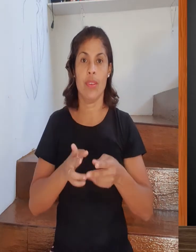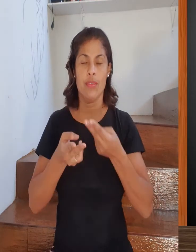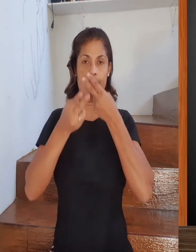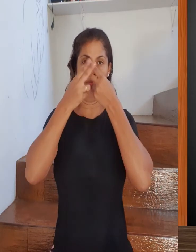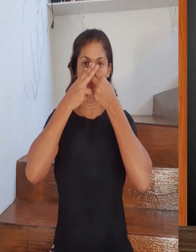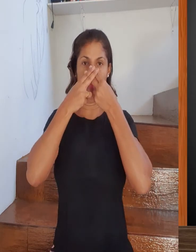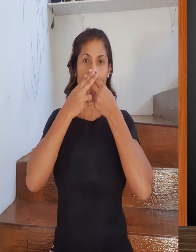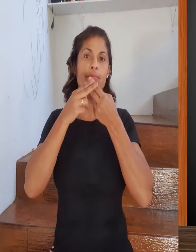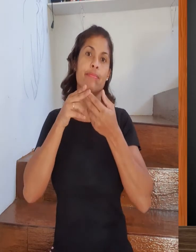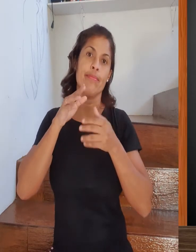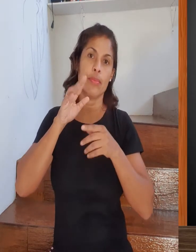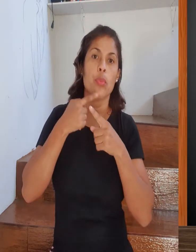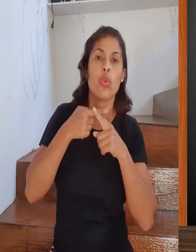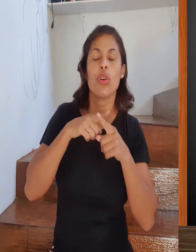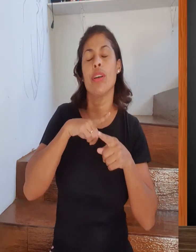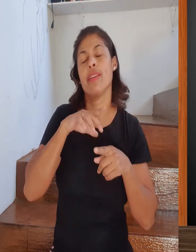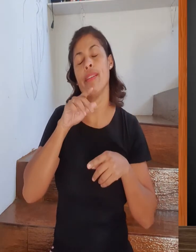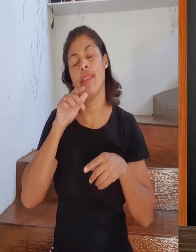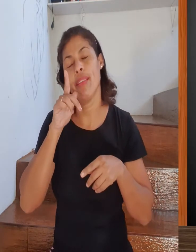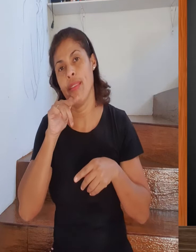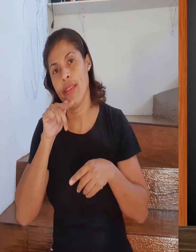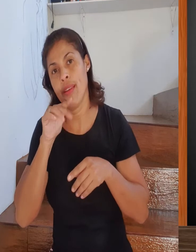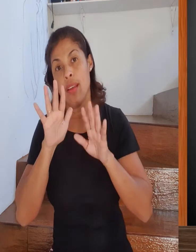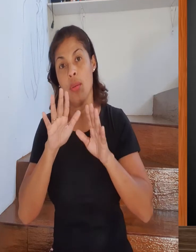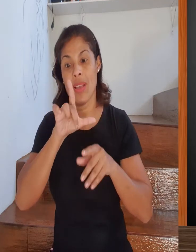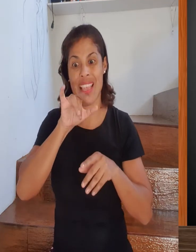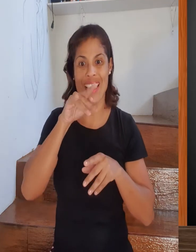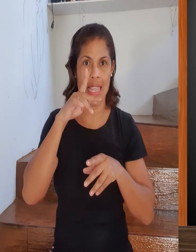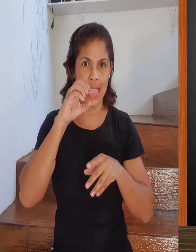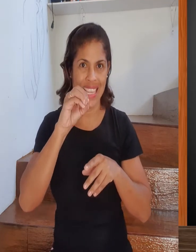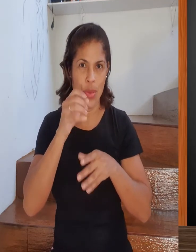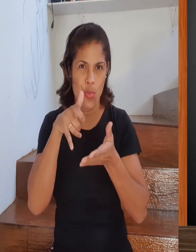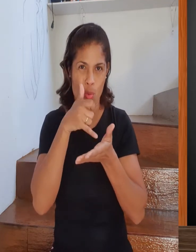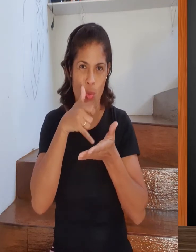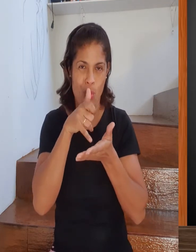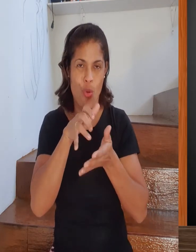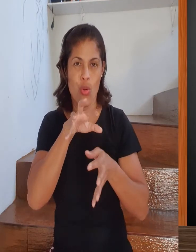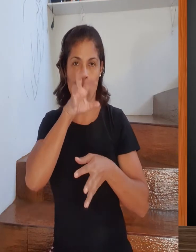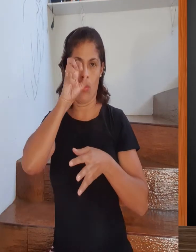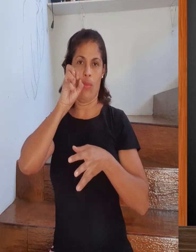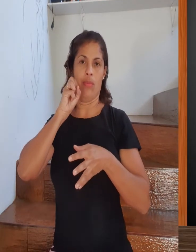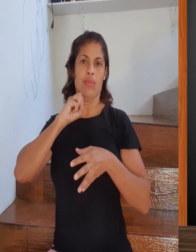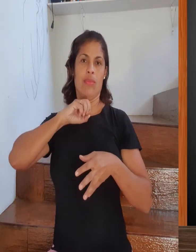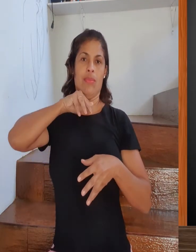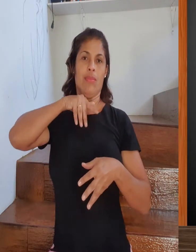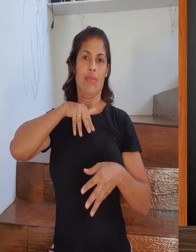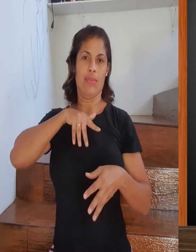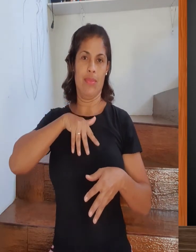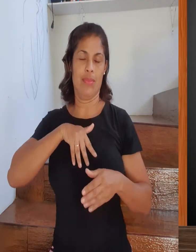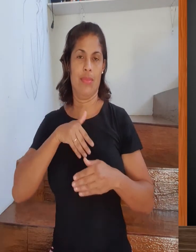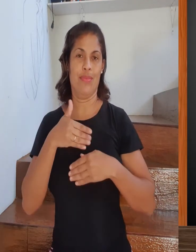retidas pela mucosa nasal devido à presença de água. Já as substâncias lipossolúveis são melhor